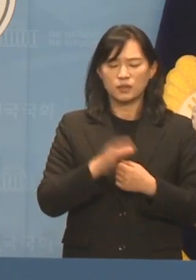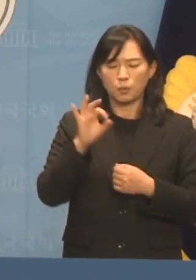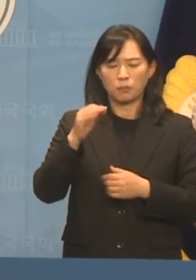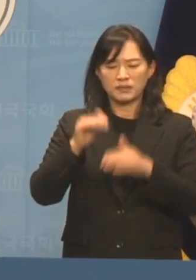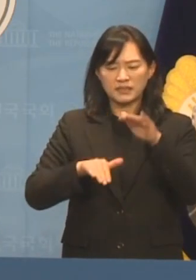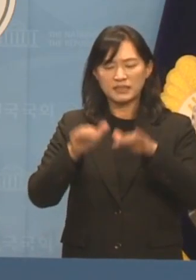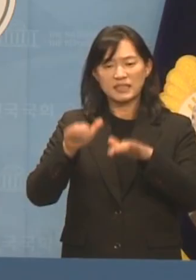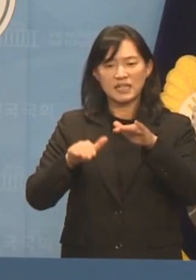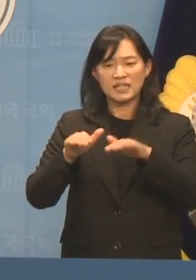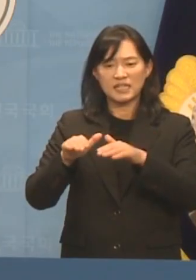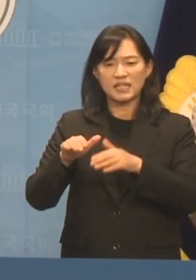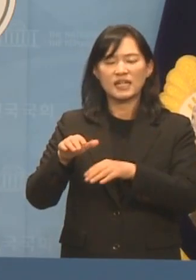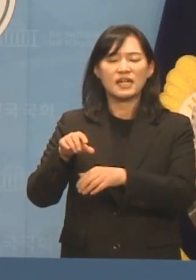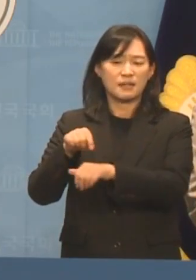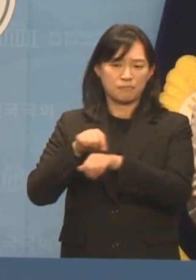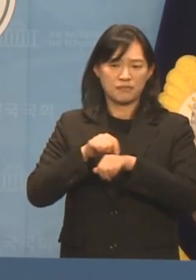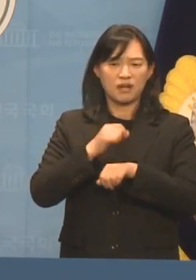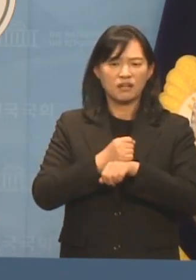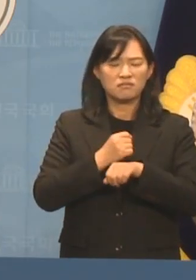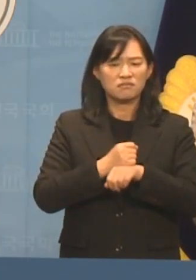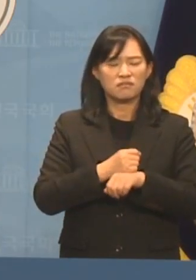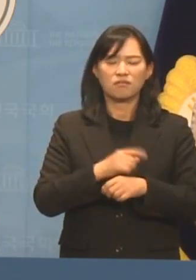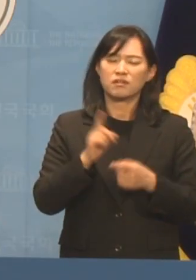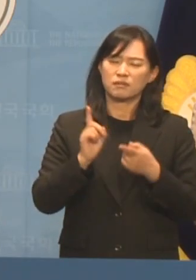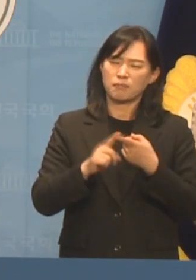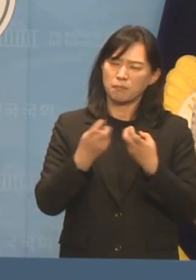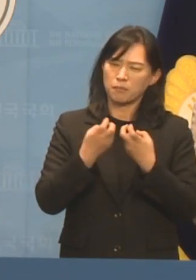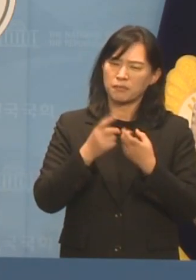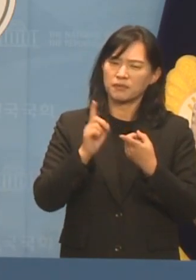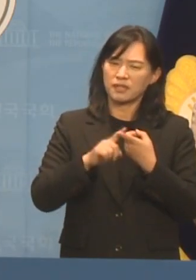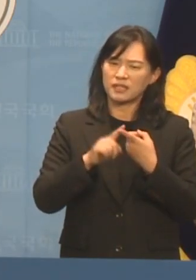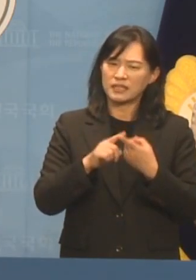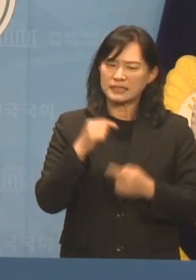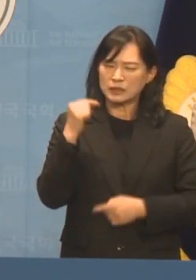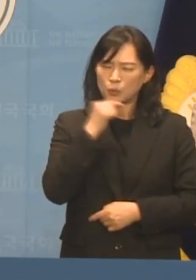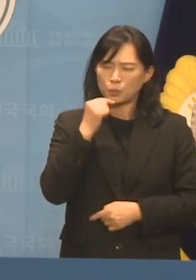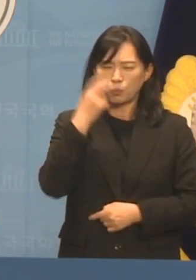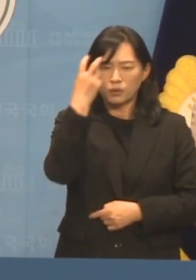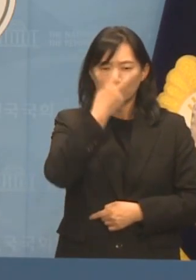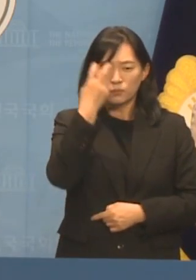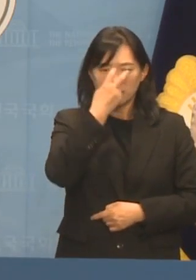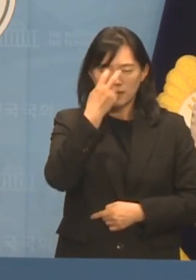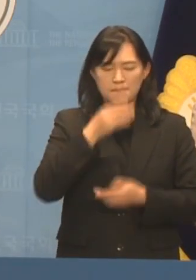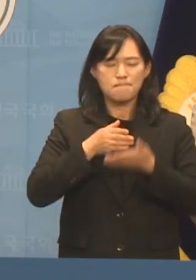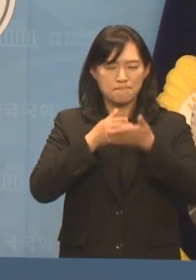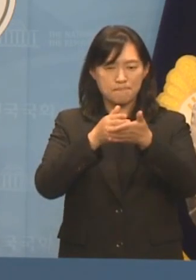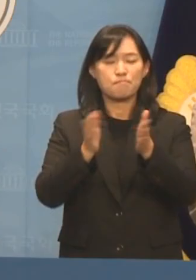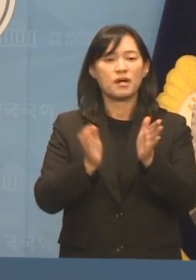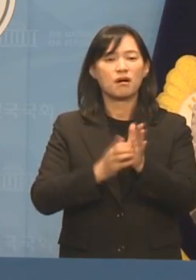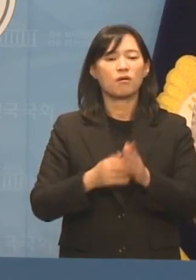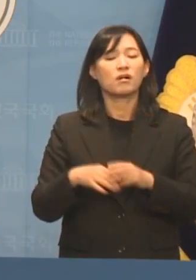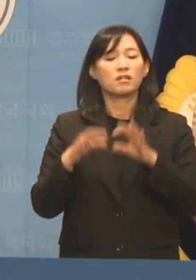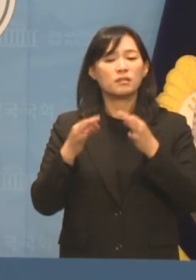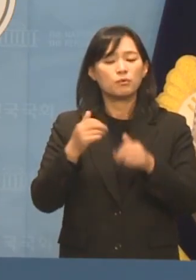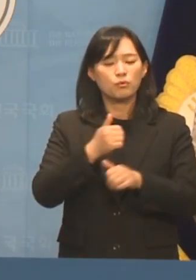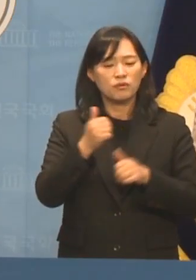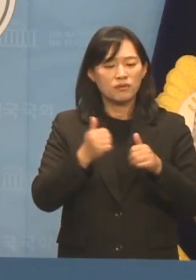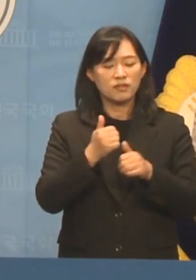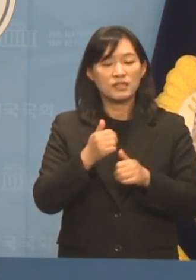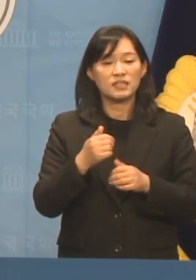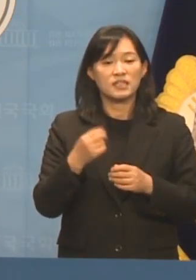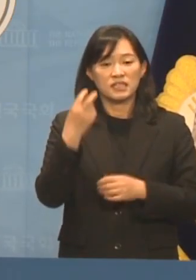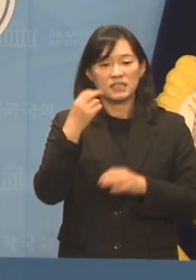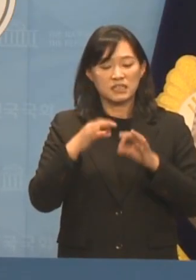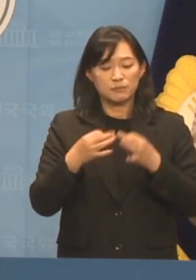방식의 인수라는 그 LBO 방식 자체에 대한 철저한 조사들을 이제 요구를 했고 금융위하고 금감원도 조사를